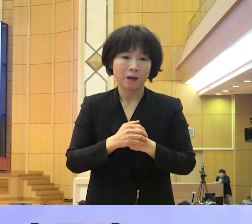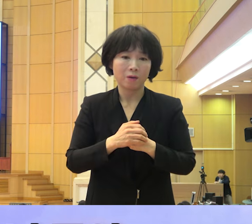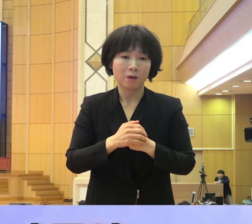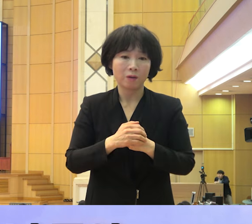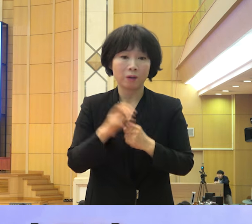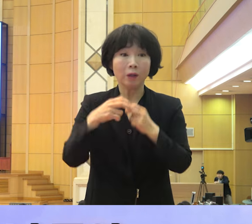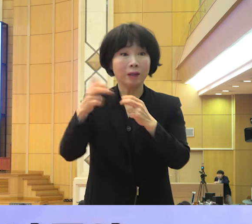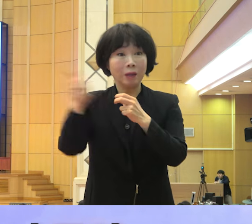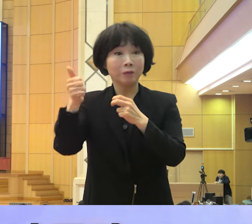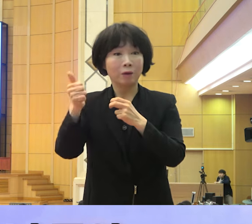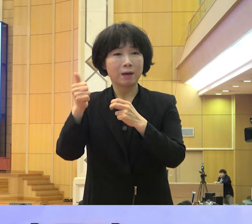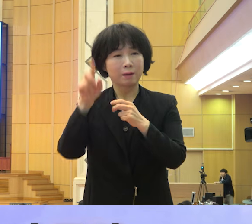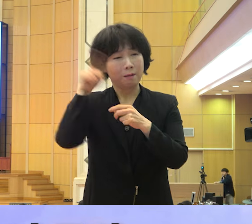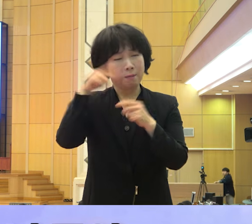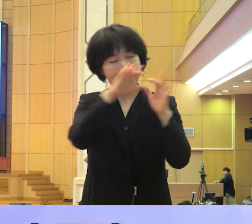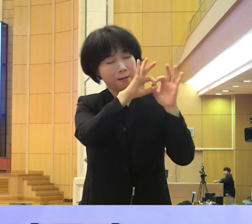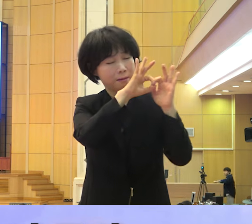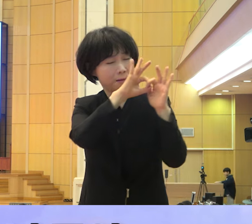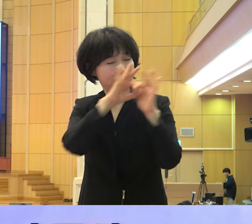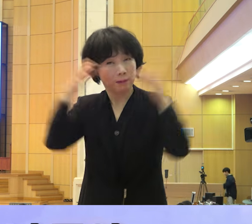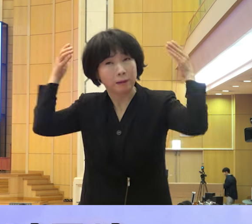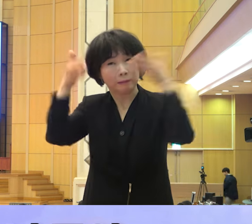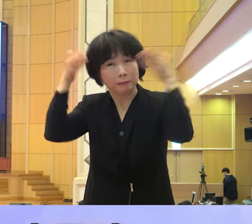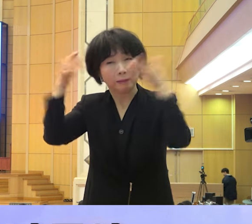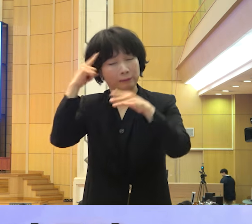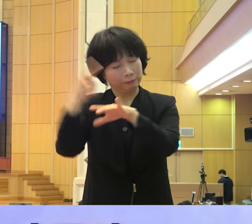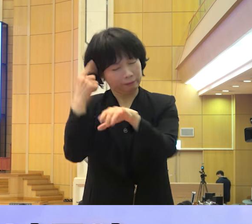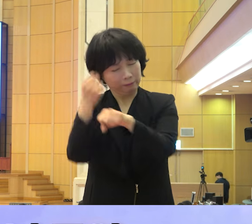해서 논문을 발표했어요.